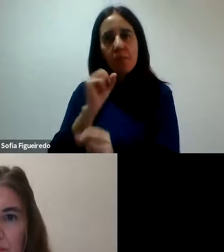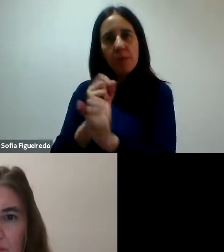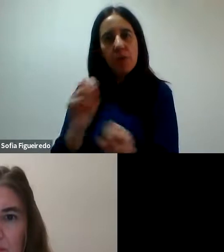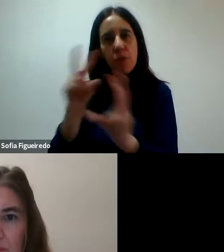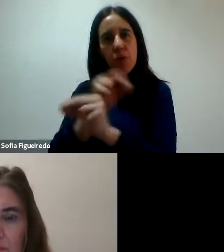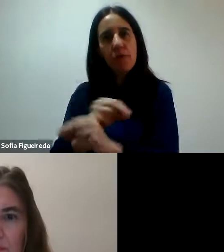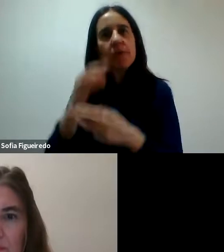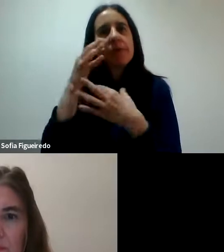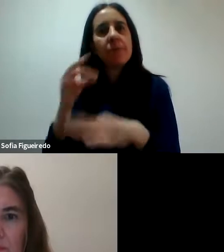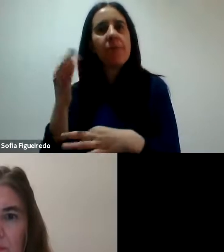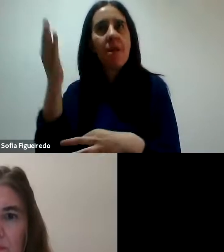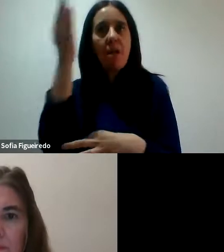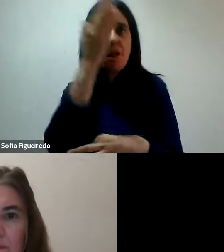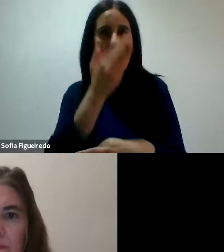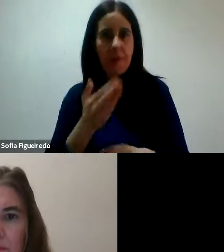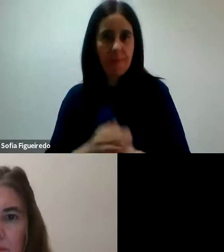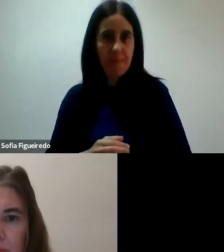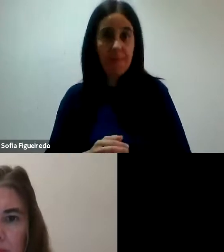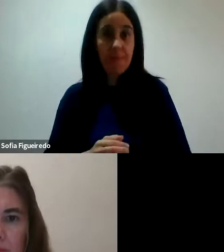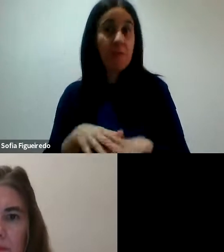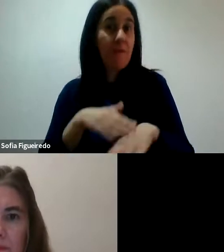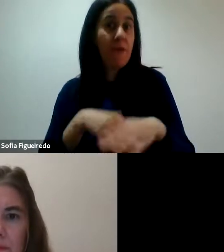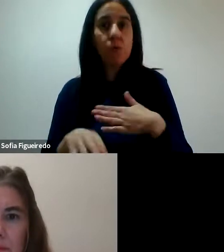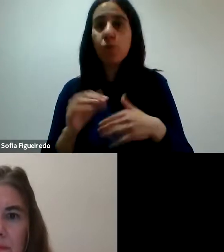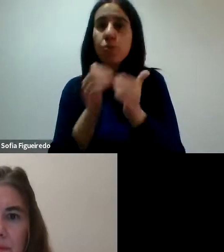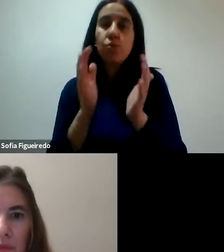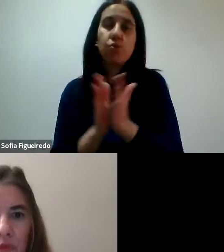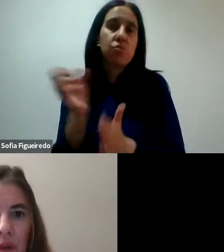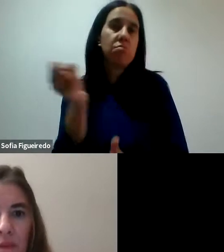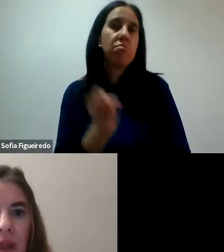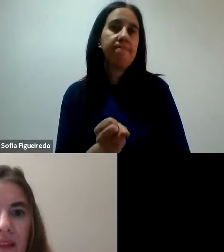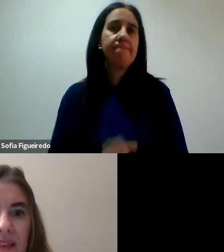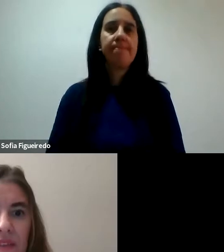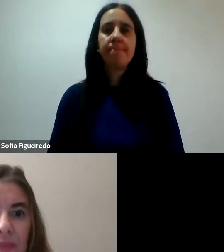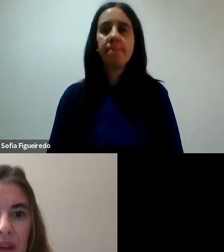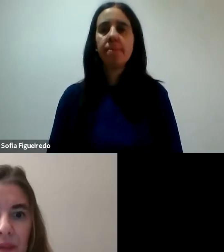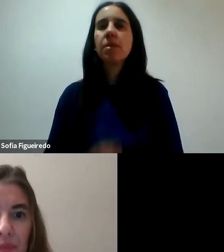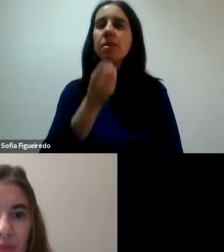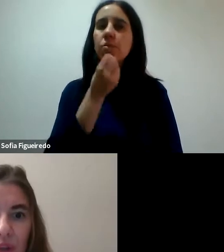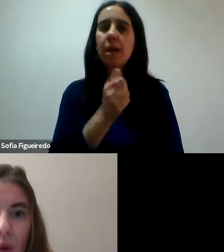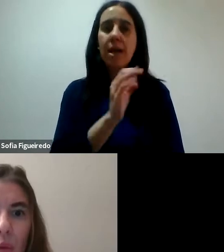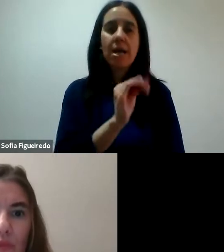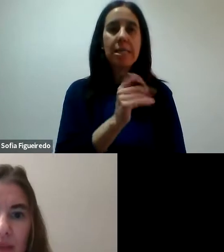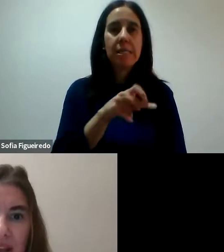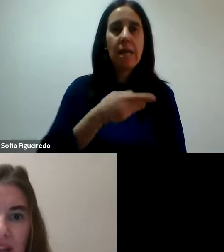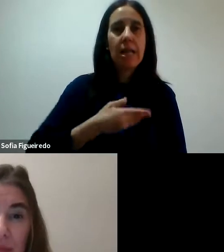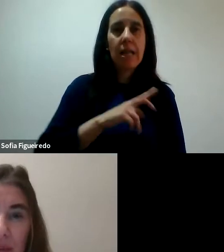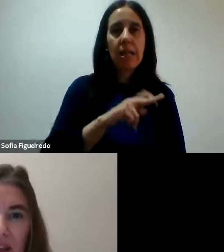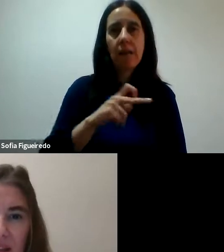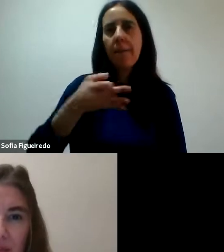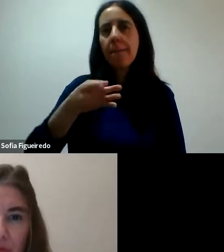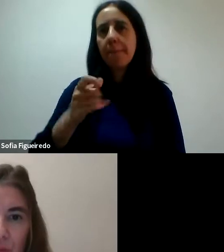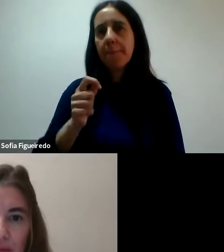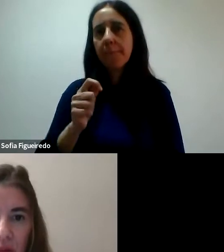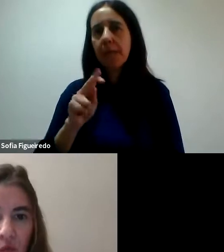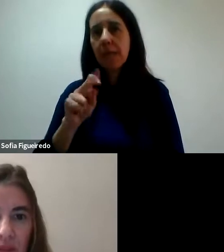simplificar. Portanto, isto é feito com todos os agentes. Muito bem. A Sandra Pereira pergunta como deverá a equipa da